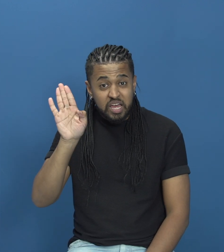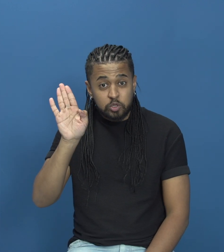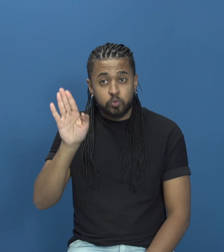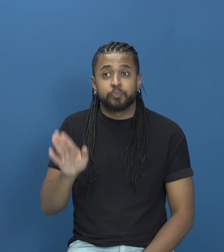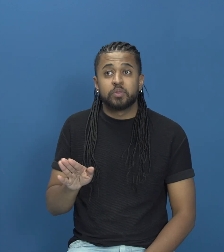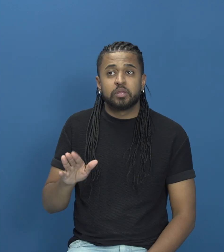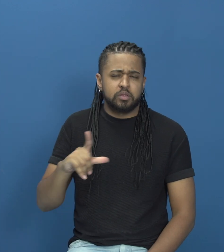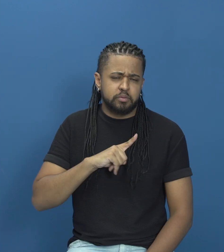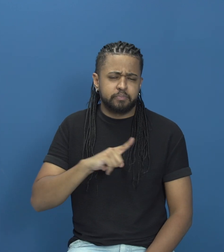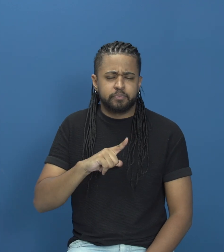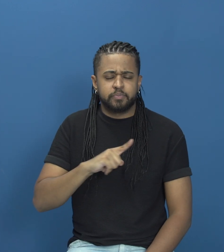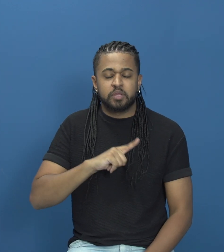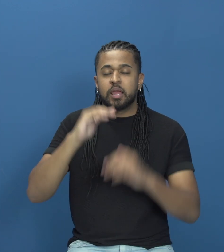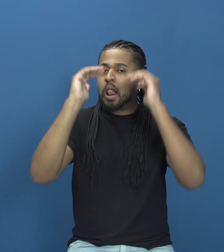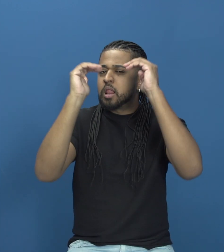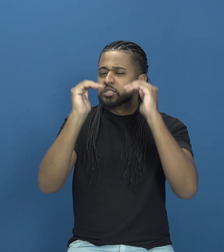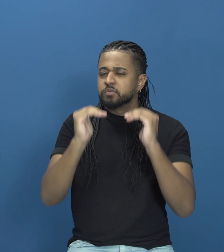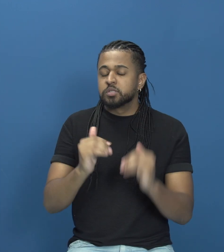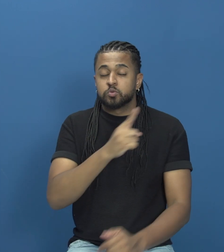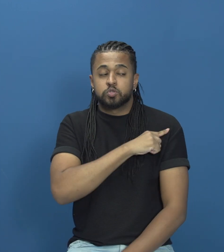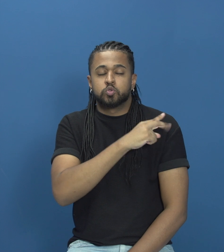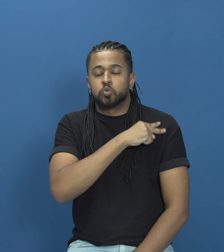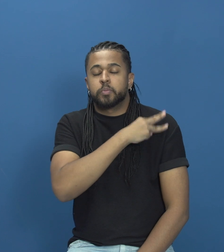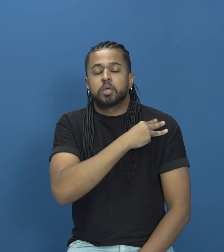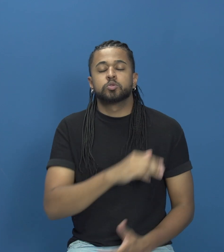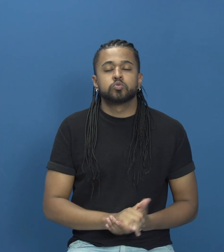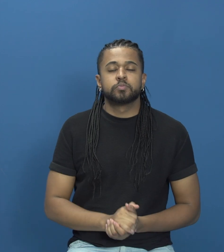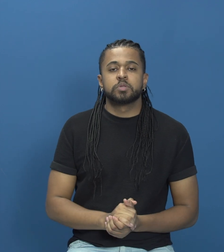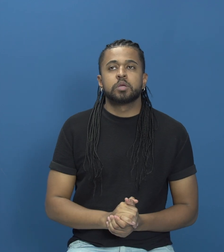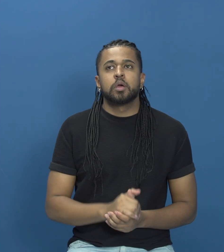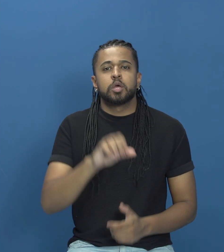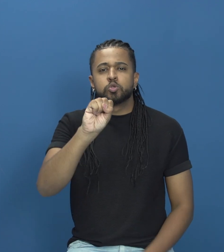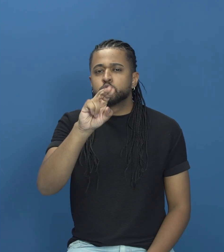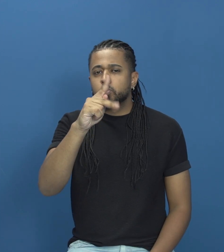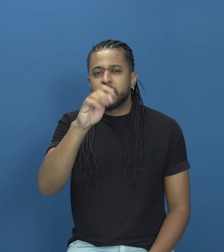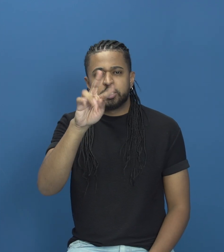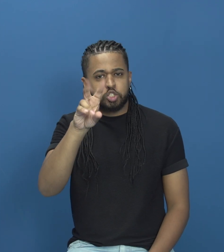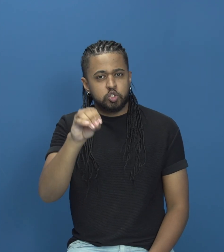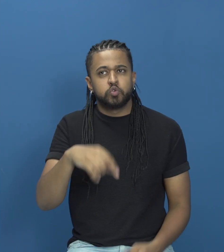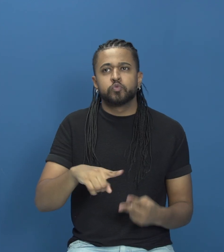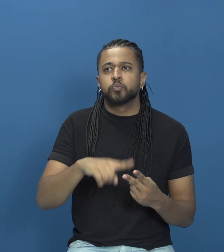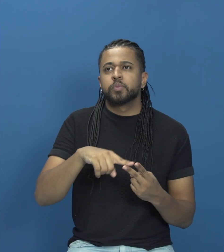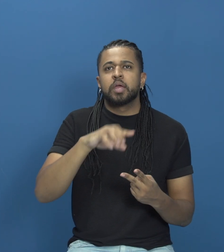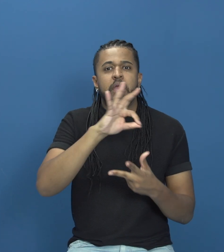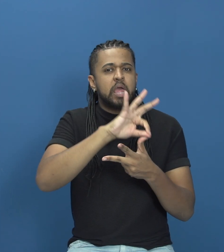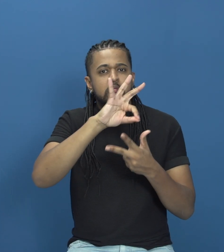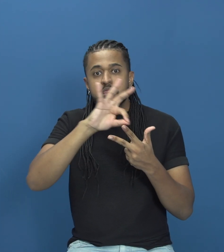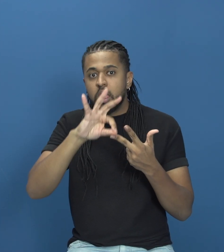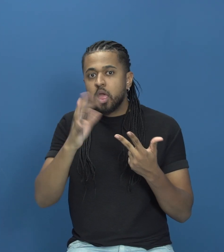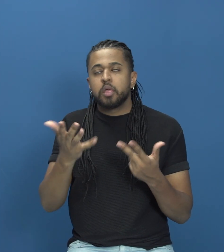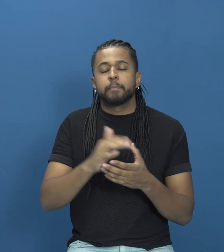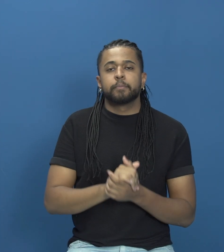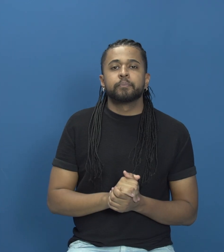candidata tenha obtido a classificação do ensino médio por exame supletivo, Exame Nacional do Ensino